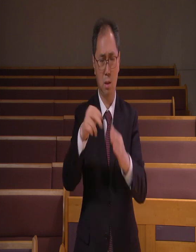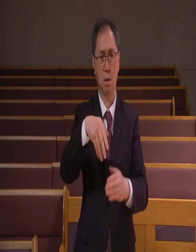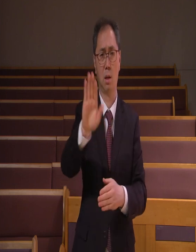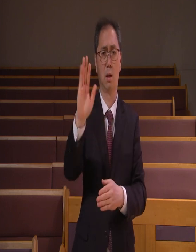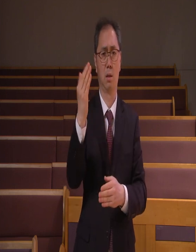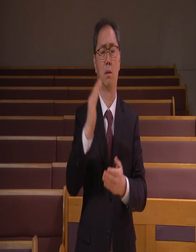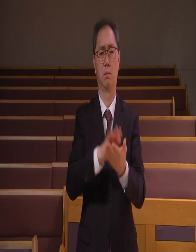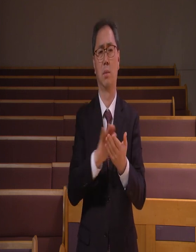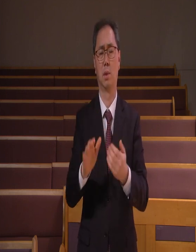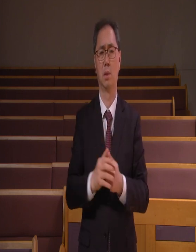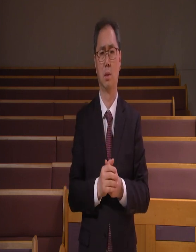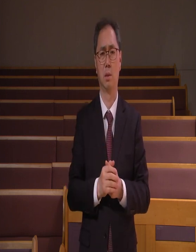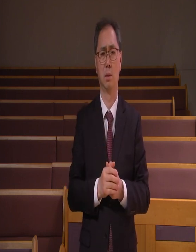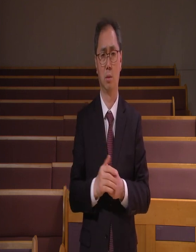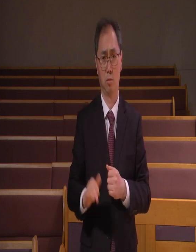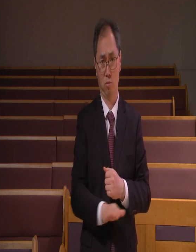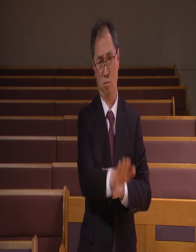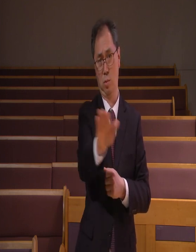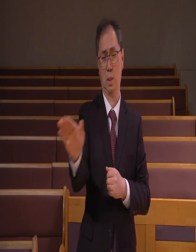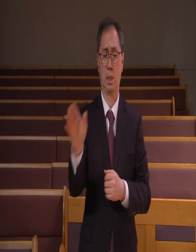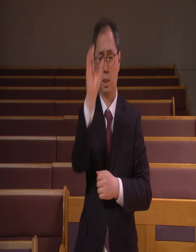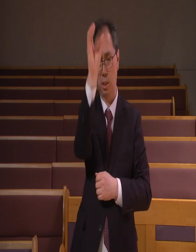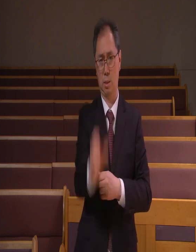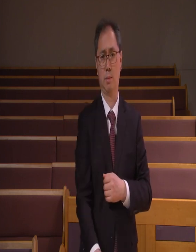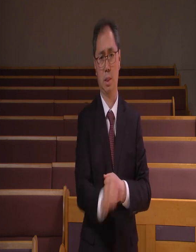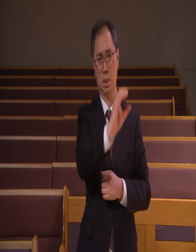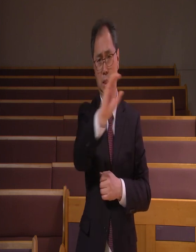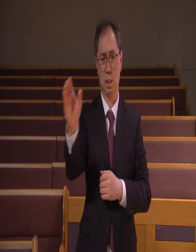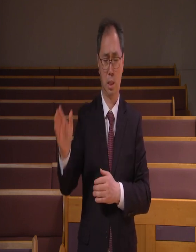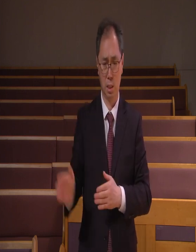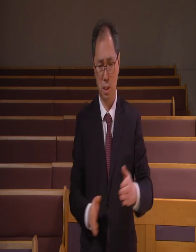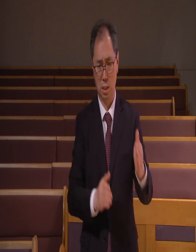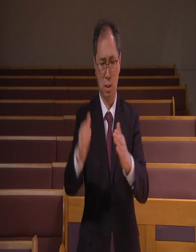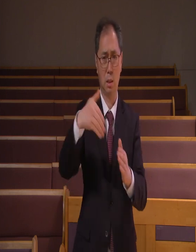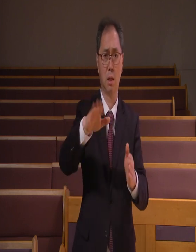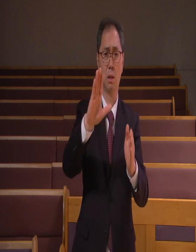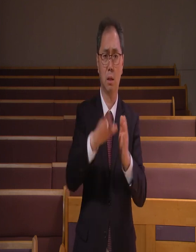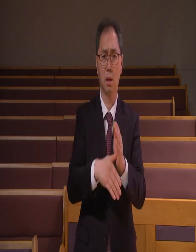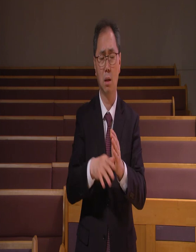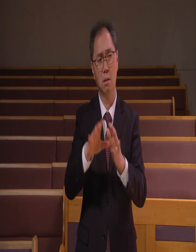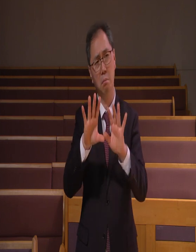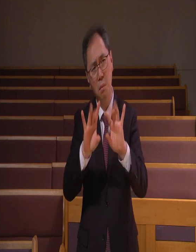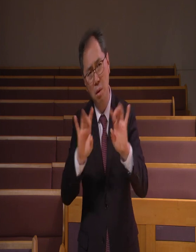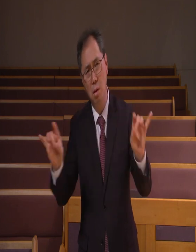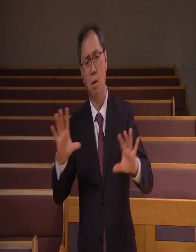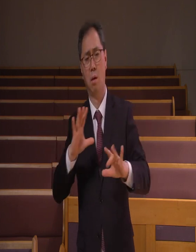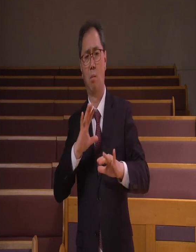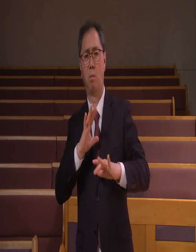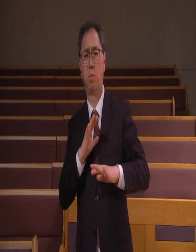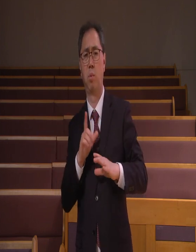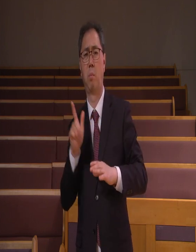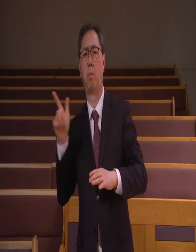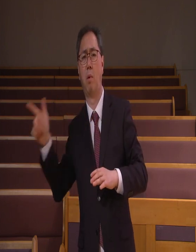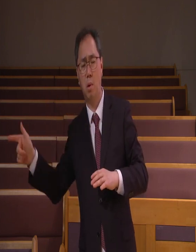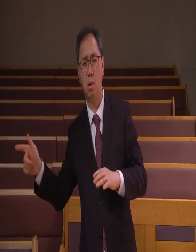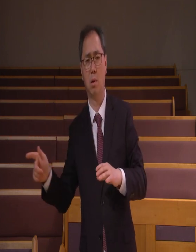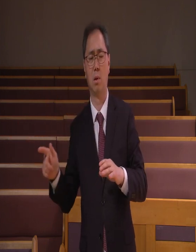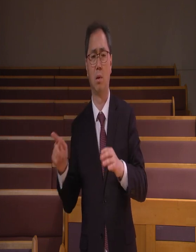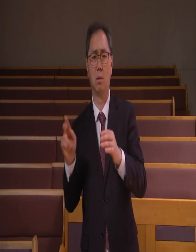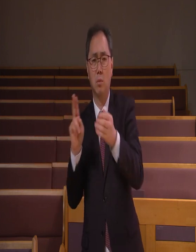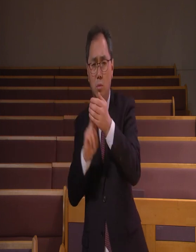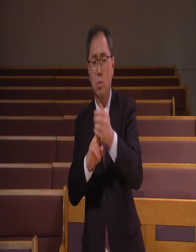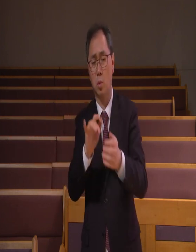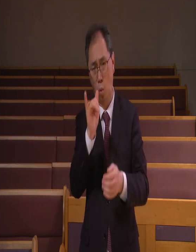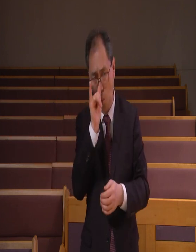우리가 이 길을 걸어가는 동안에 때로는 멀찍이 따라갈 수도 있겠죠. 때로는 무서워서,